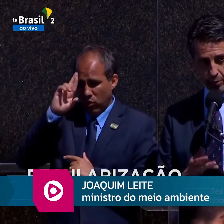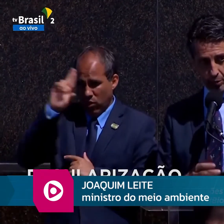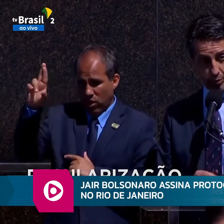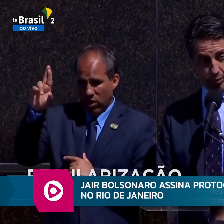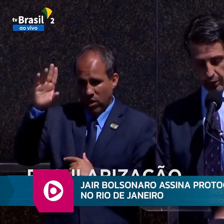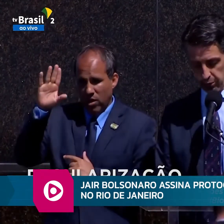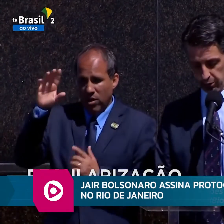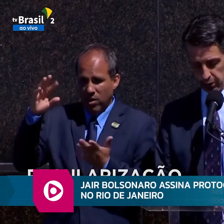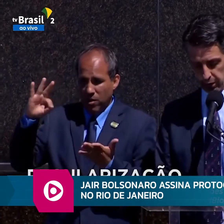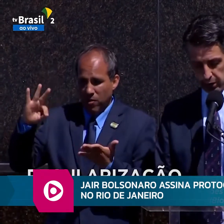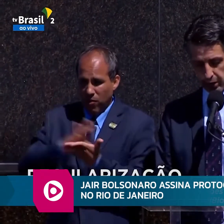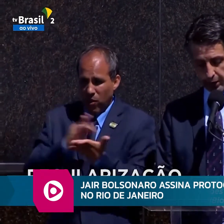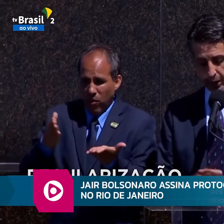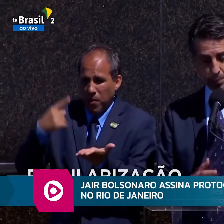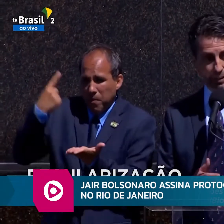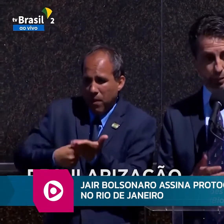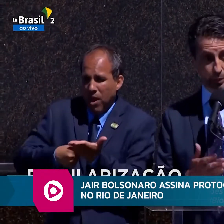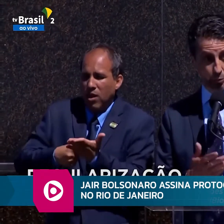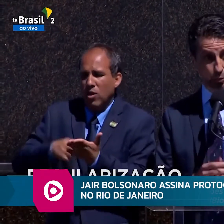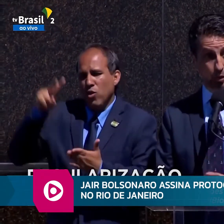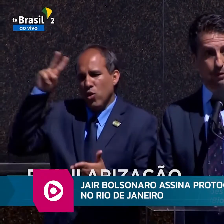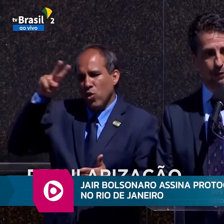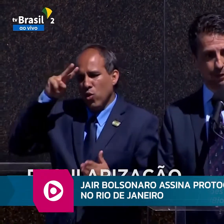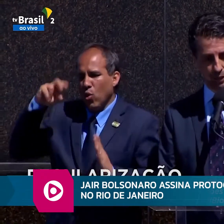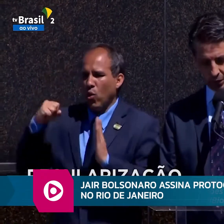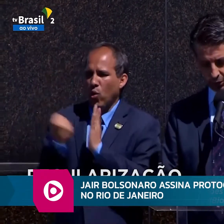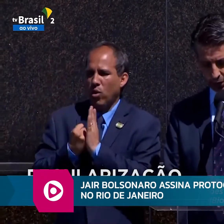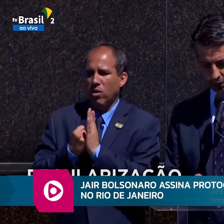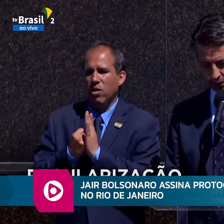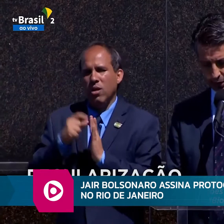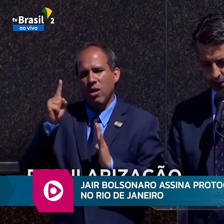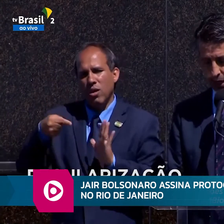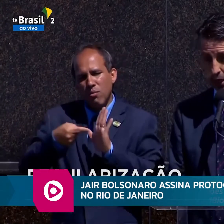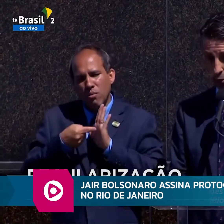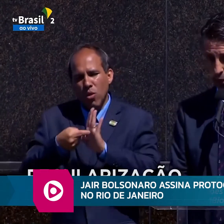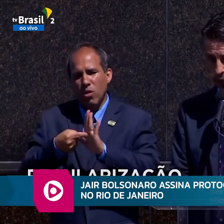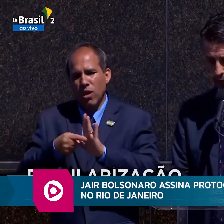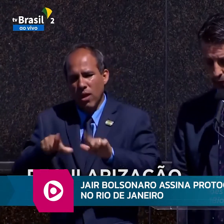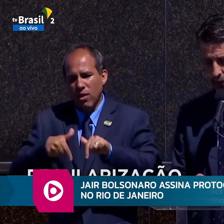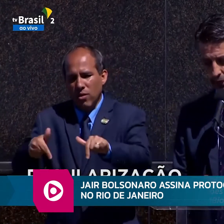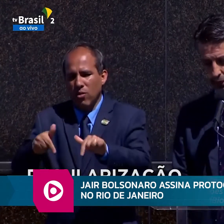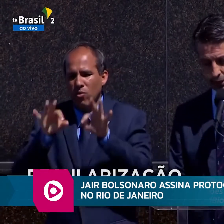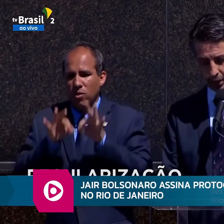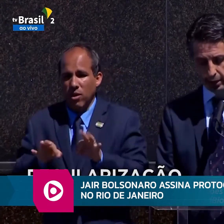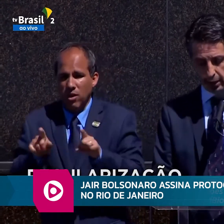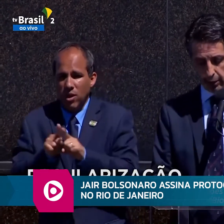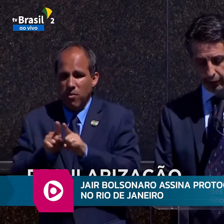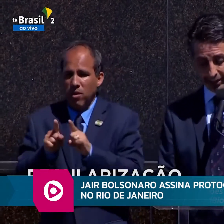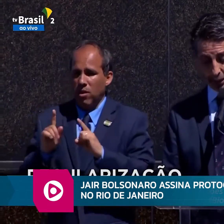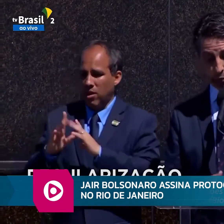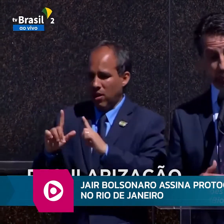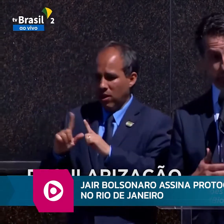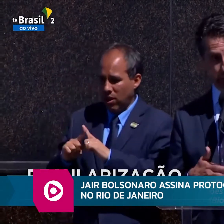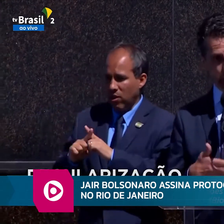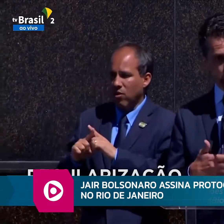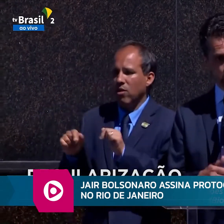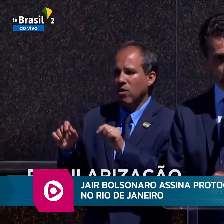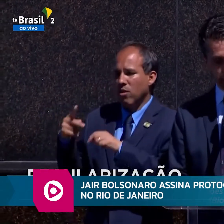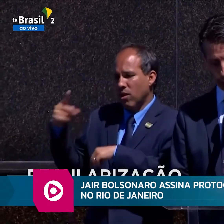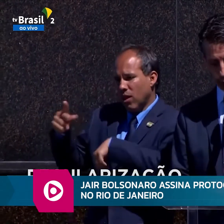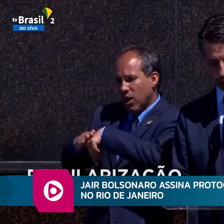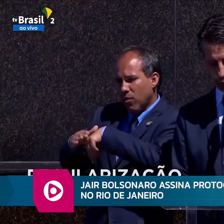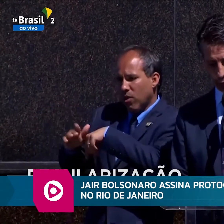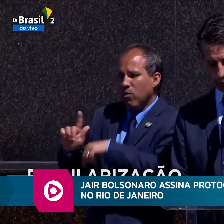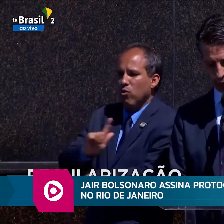celebram hoje o acordo histórico que representa uma solução definitiva agora a igreja fazendo a